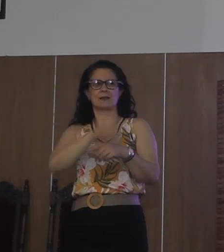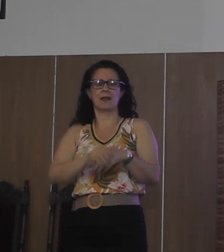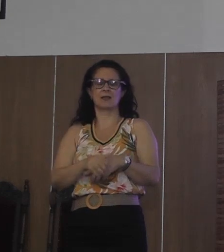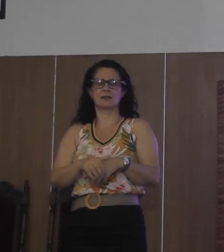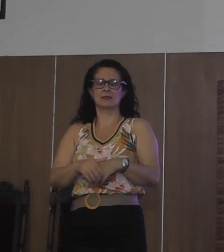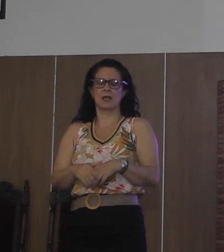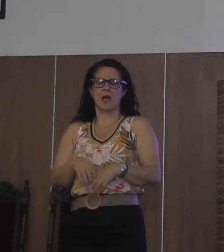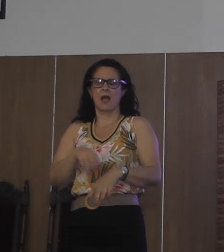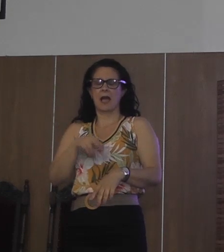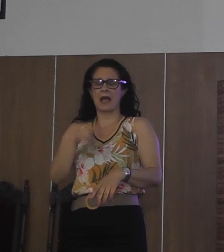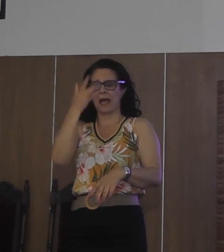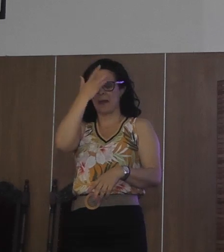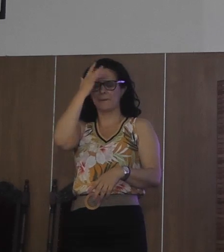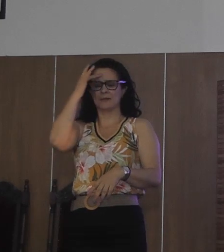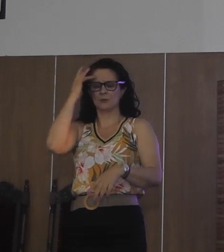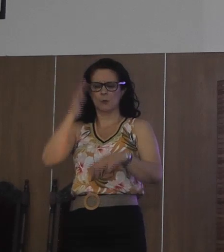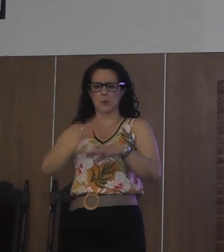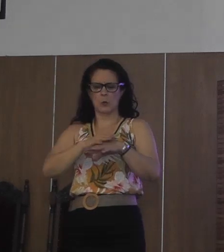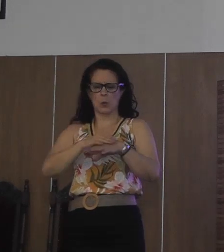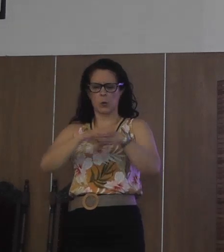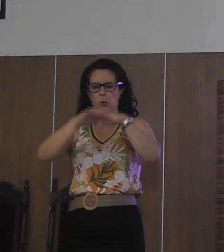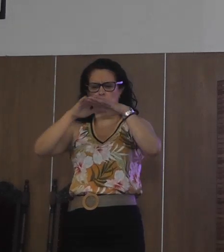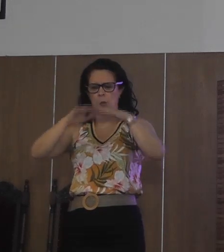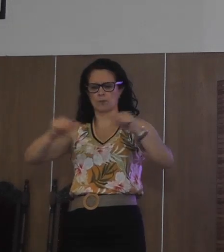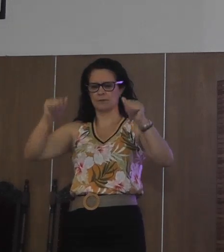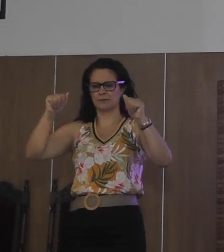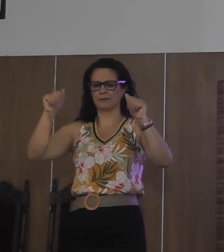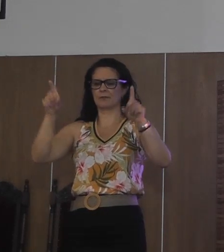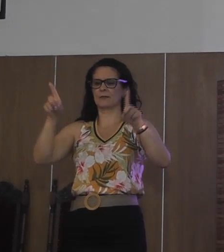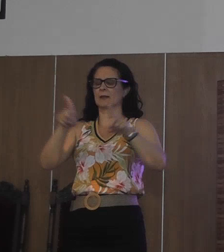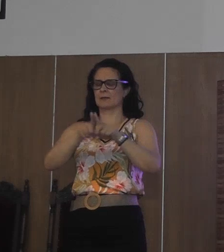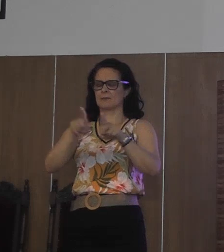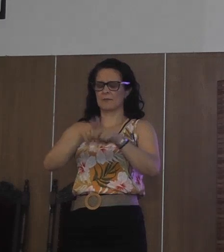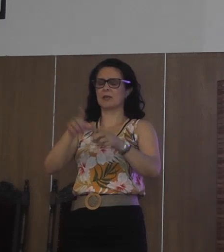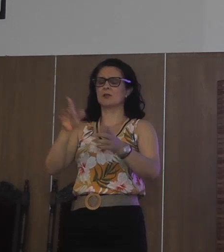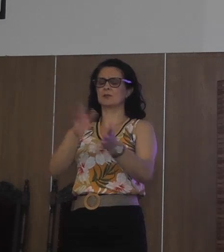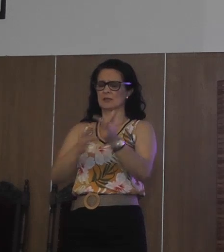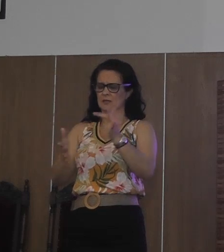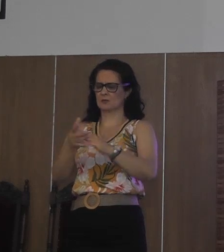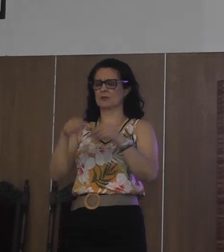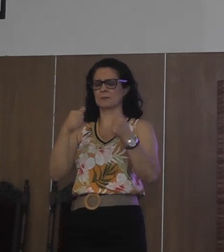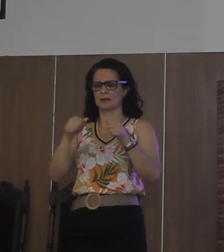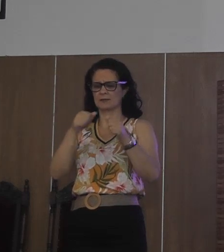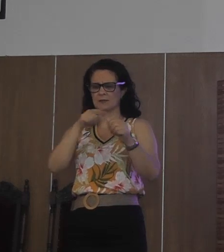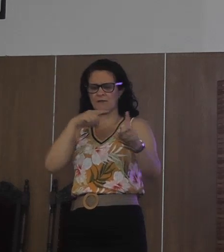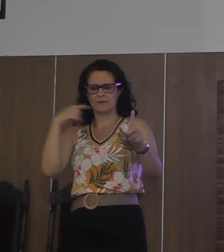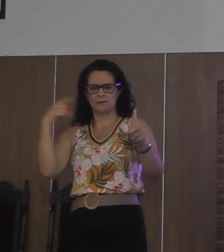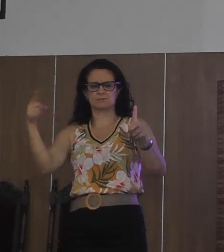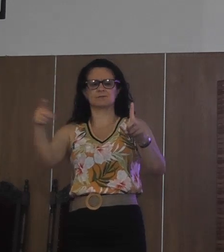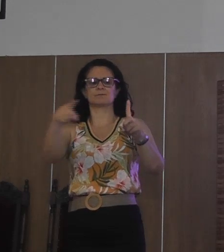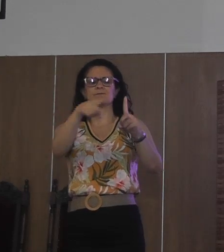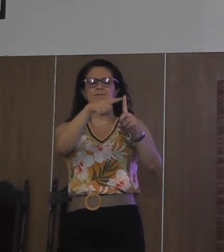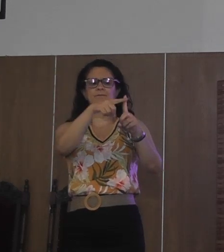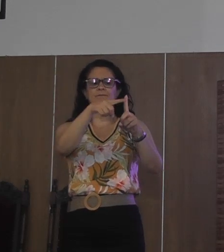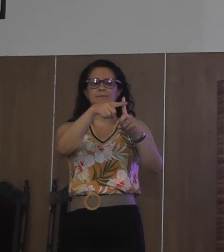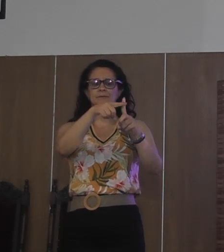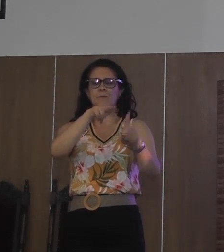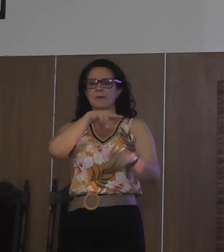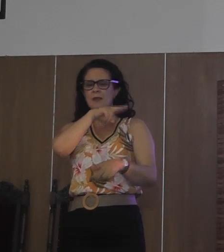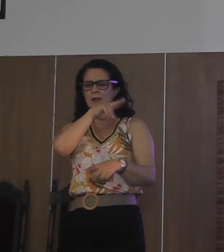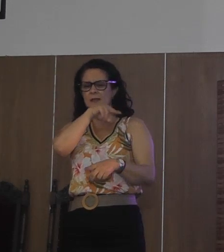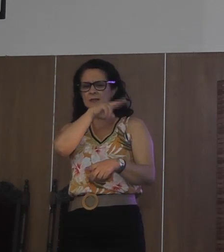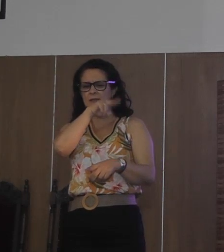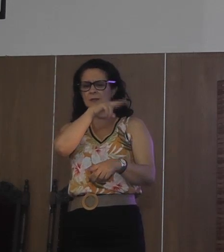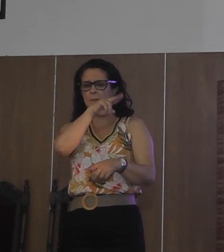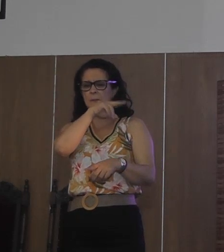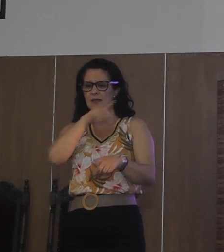deserto, o Filho do Homem também há de ser levantado. A serpente foi levantada lá atrás para